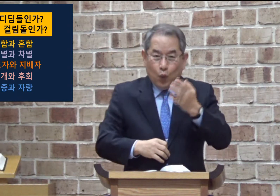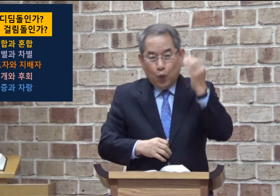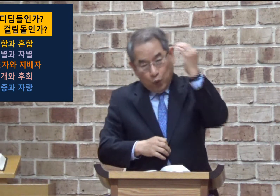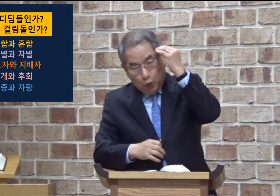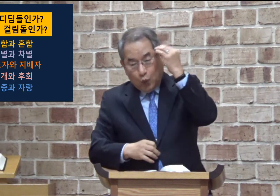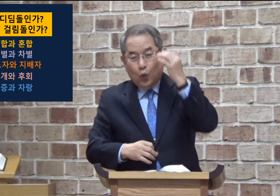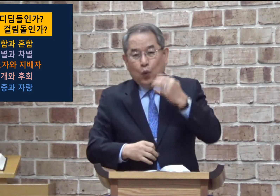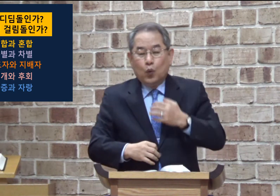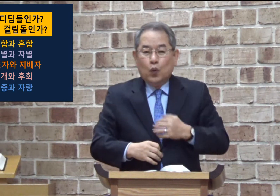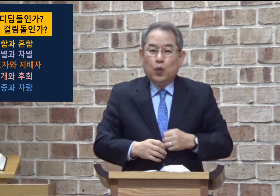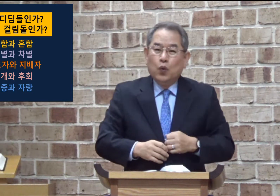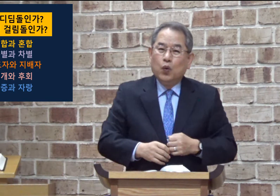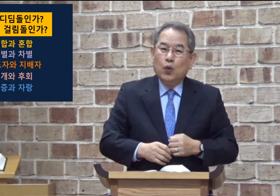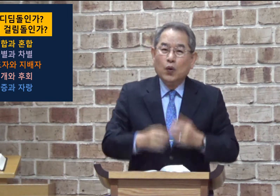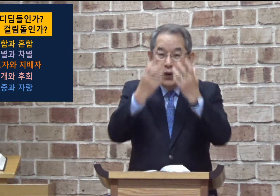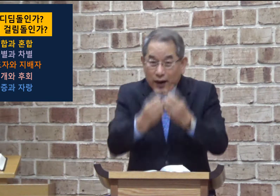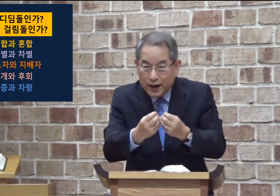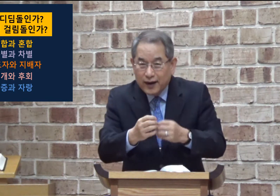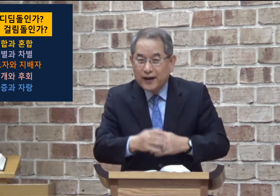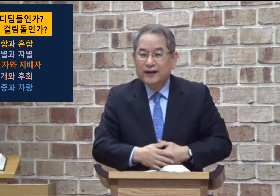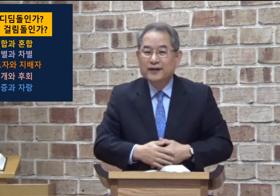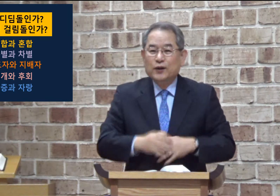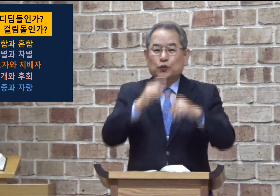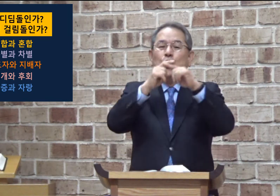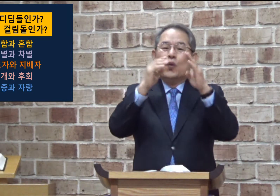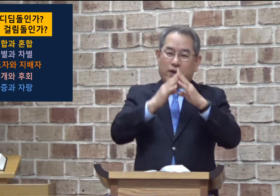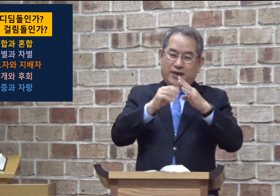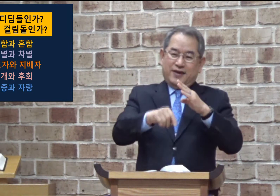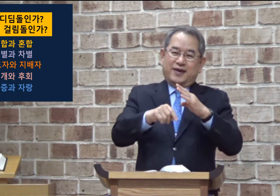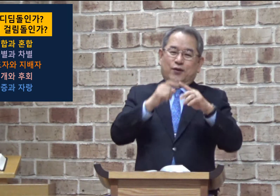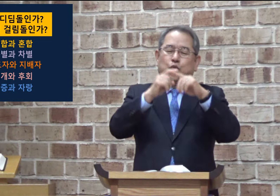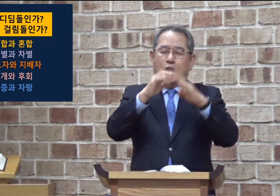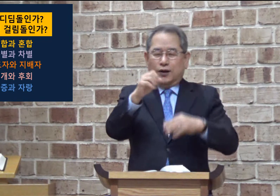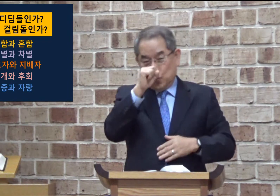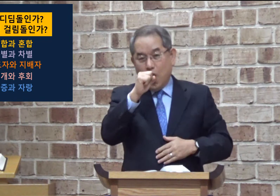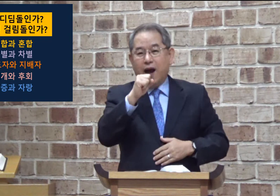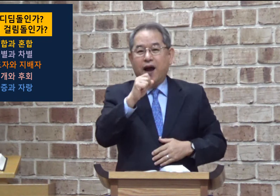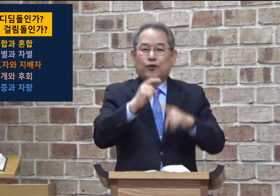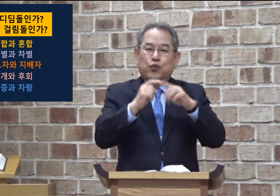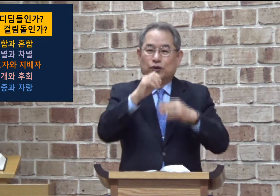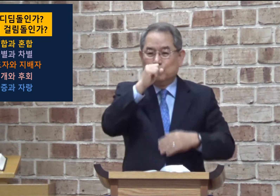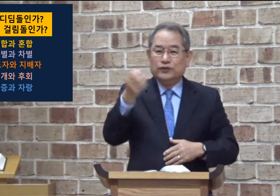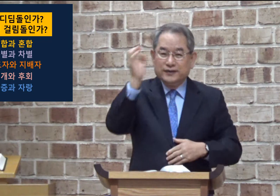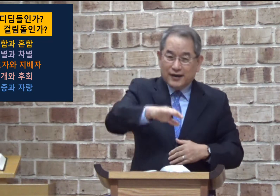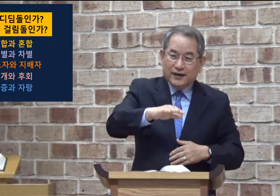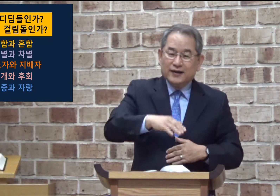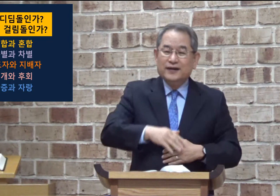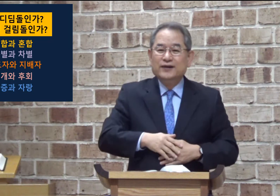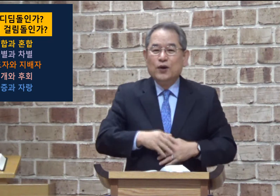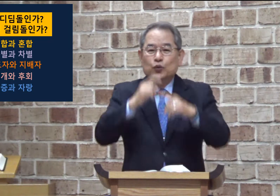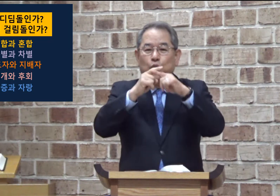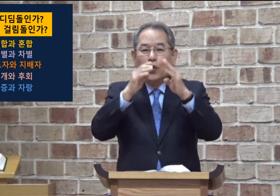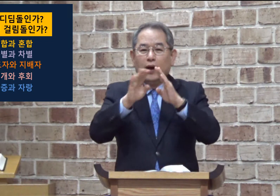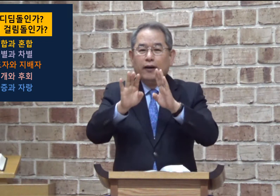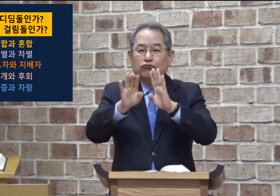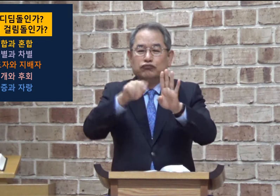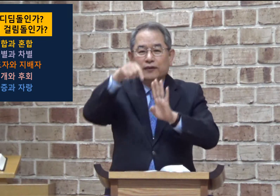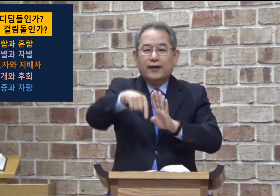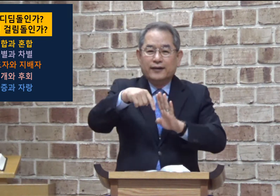교회 문에 무서운 동물이 서 있어서 교회에 들어가지 못하게 하는 그런 걸림돌이